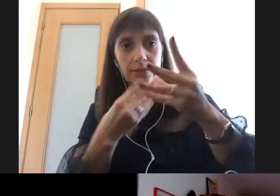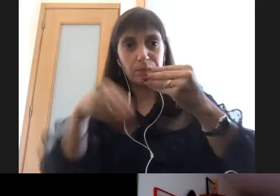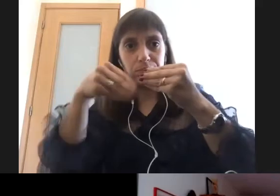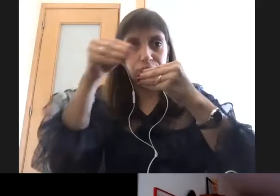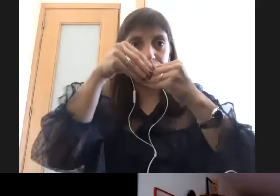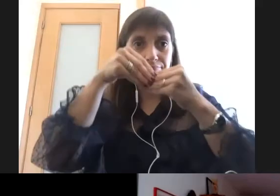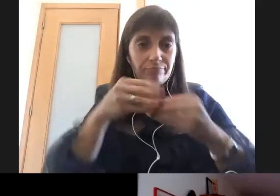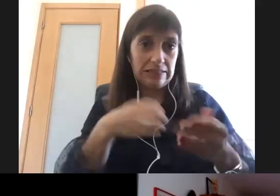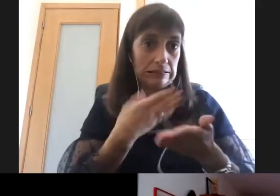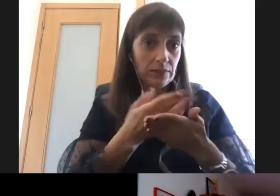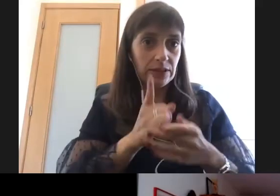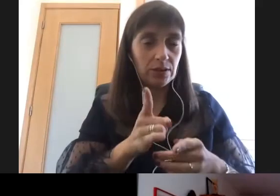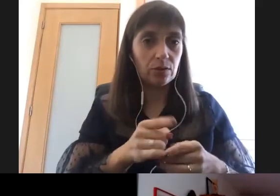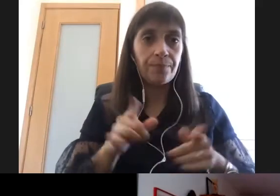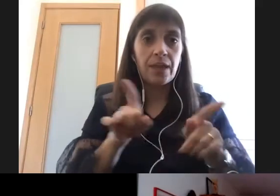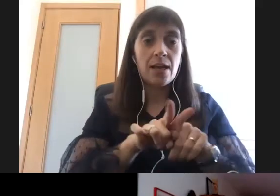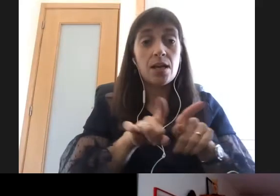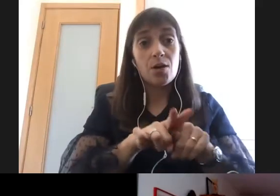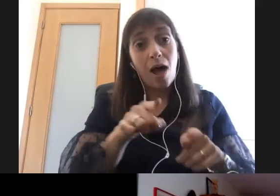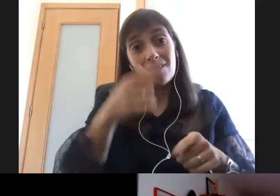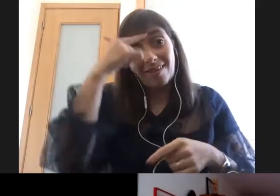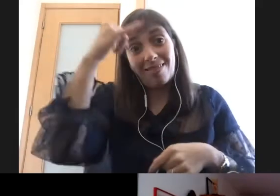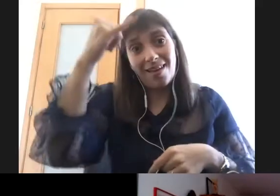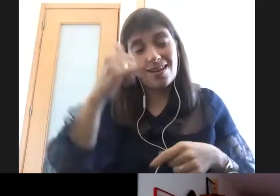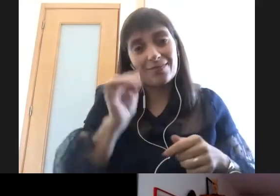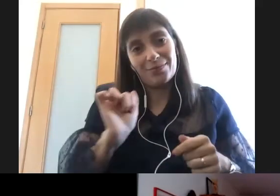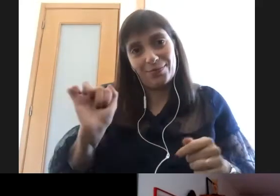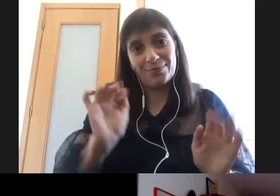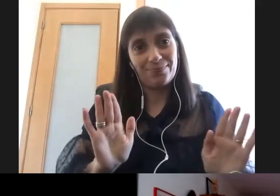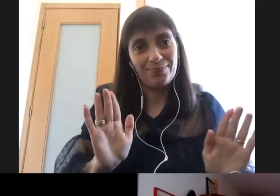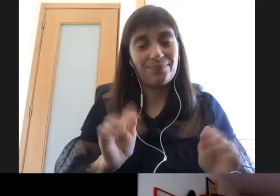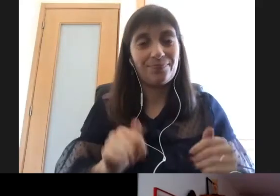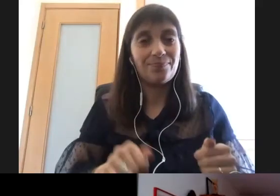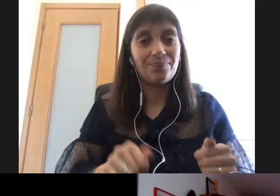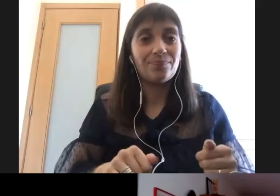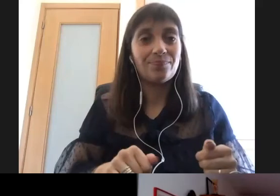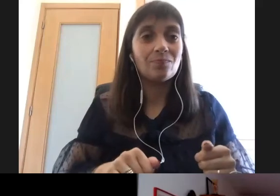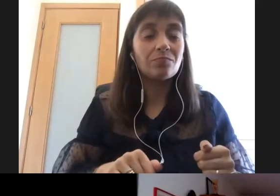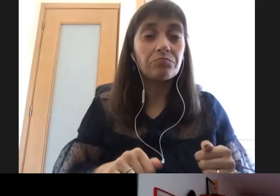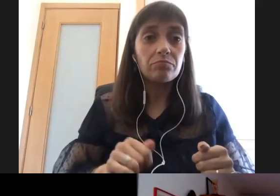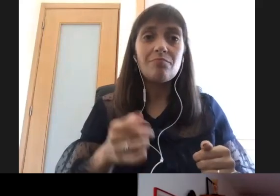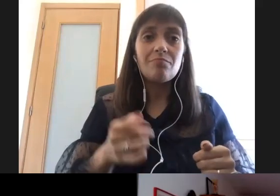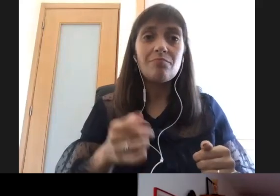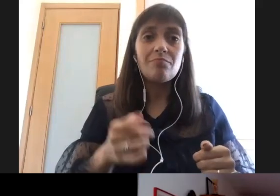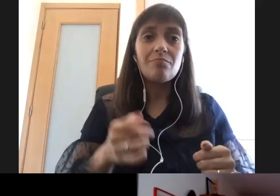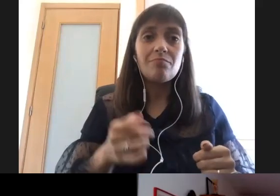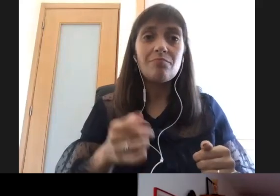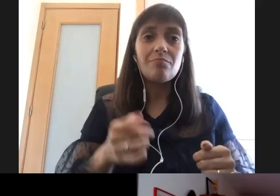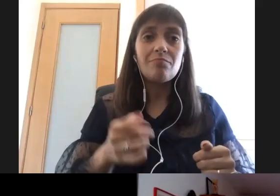o que encaixa com a ideia do integralismo. não era um movimento